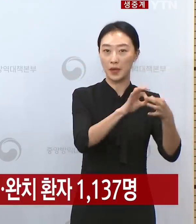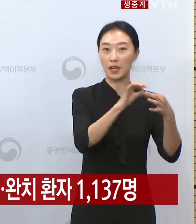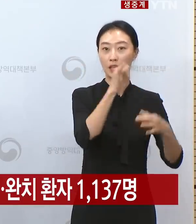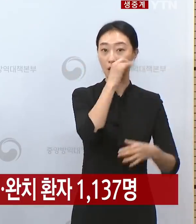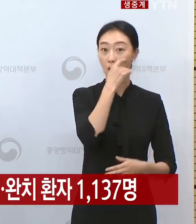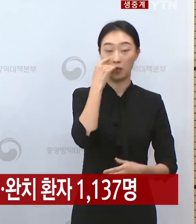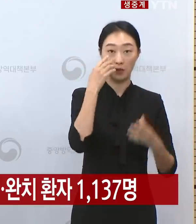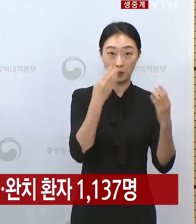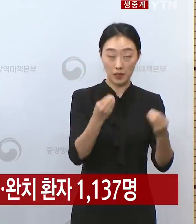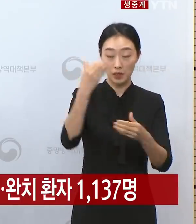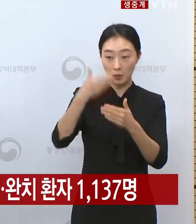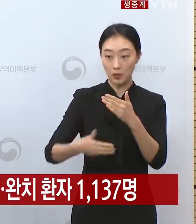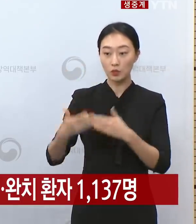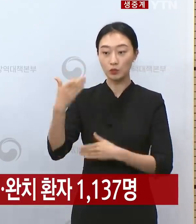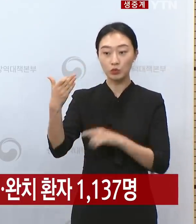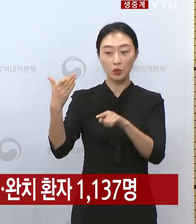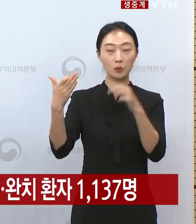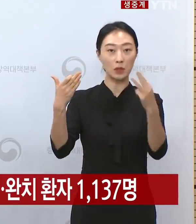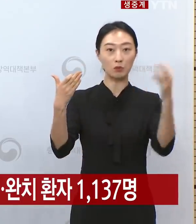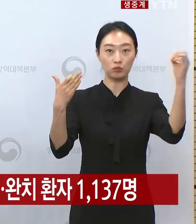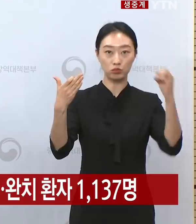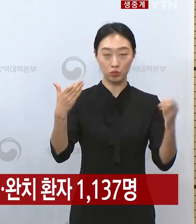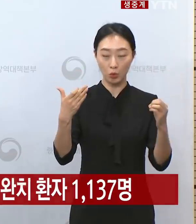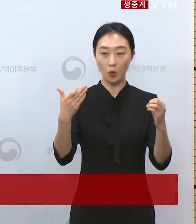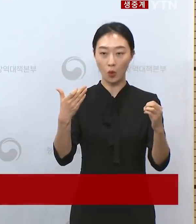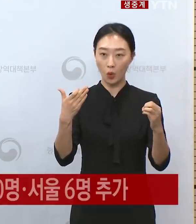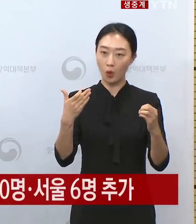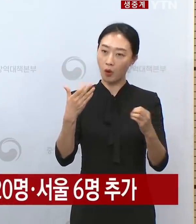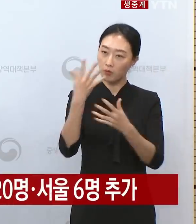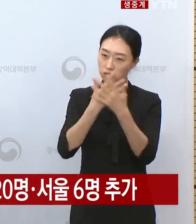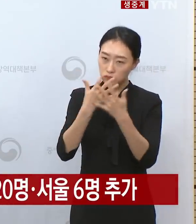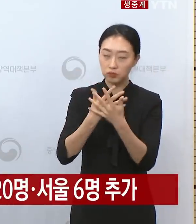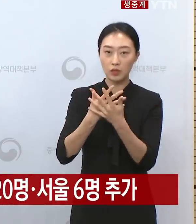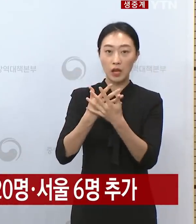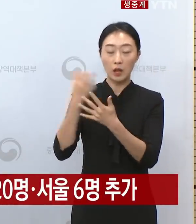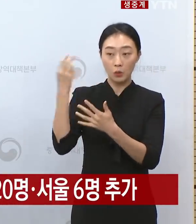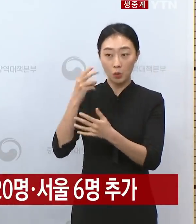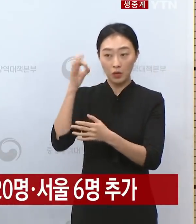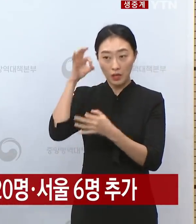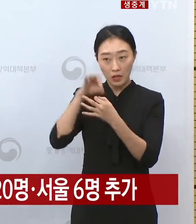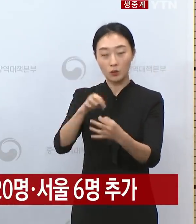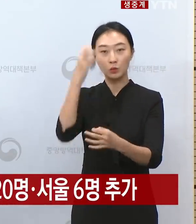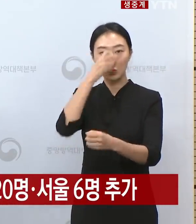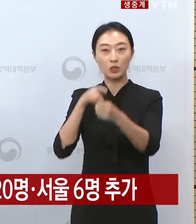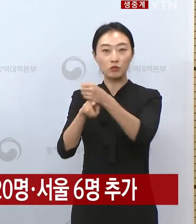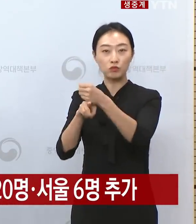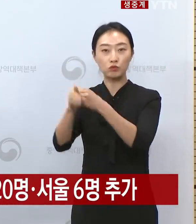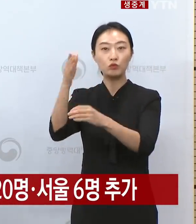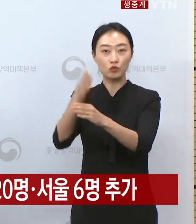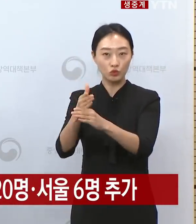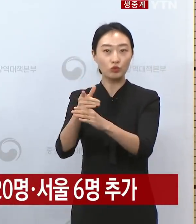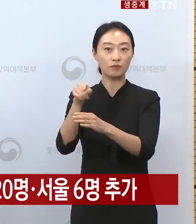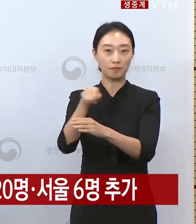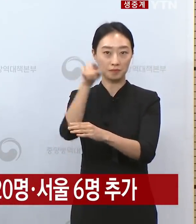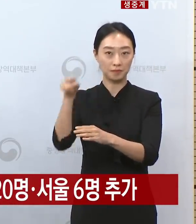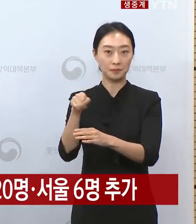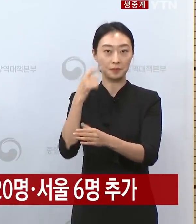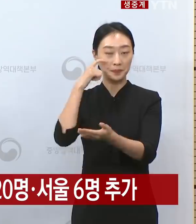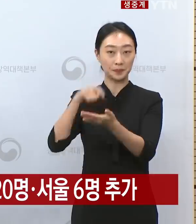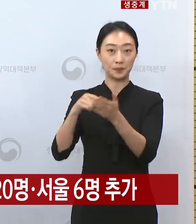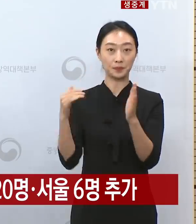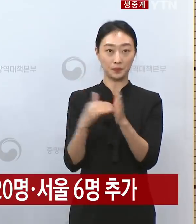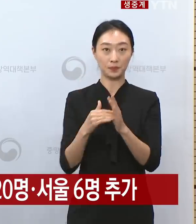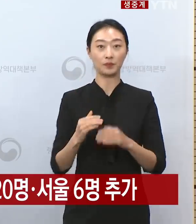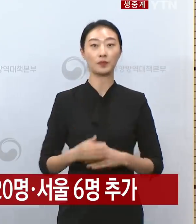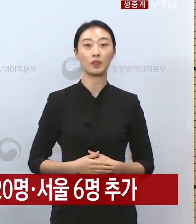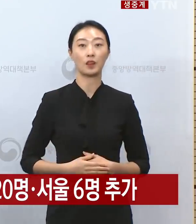나머지 19.3%에는 산발적인 발생 사례 또는 계속 조사가 진행 중인 그런 사례입니다.